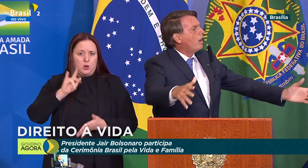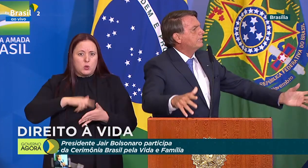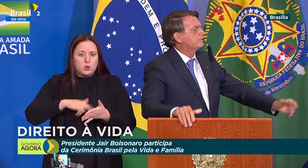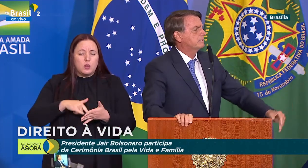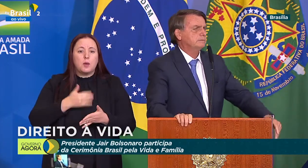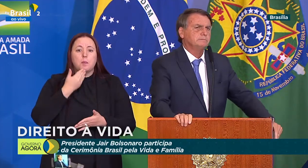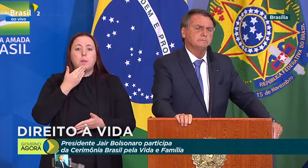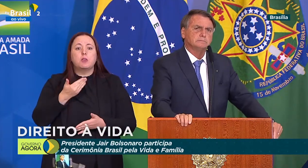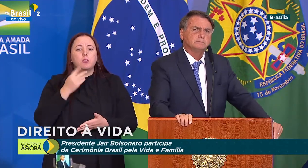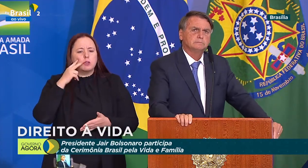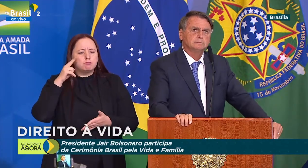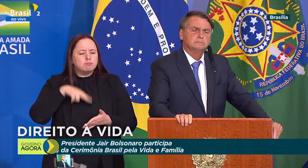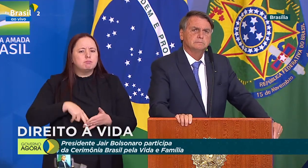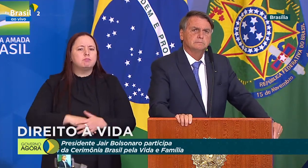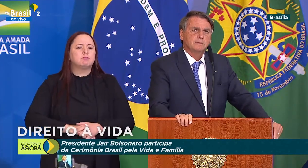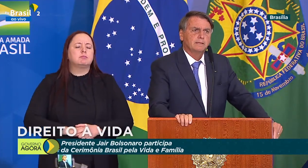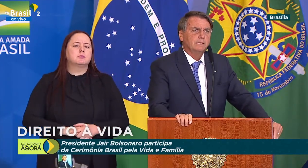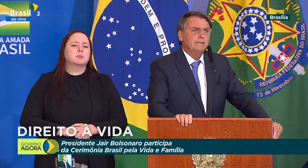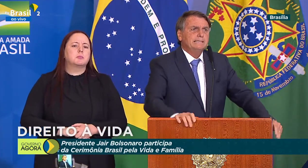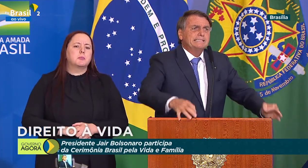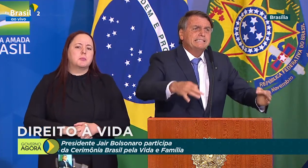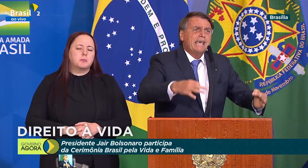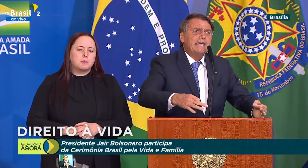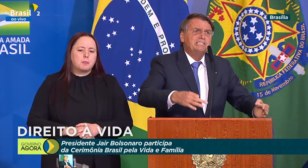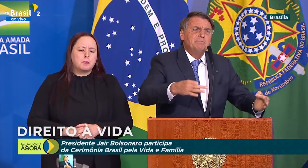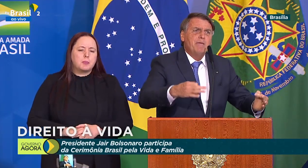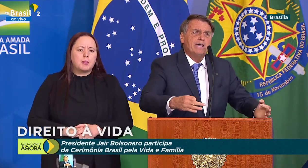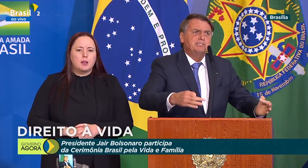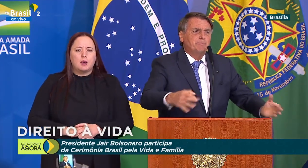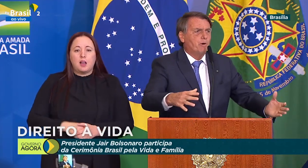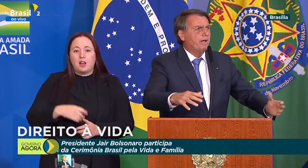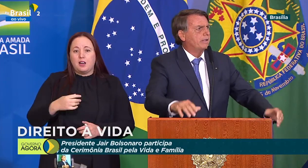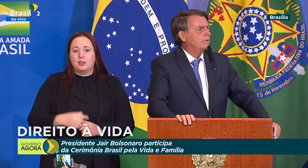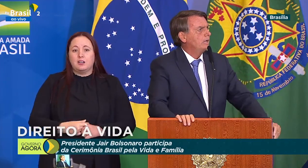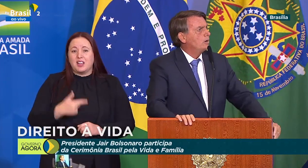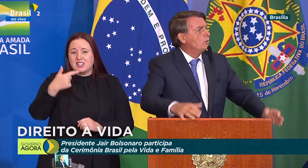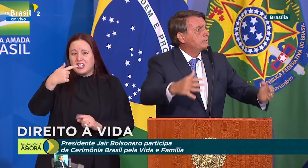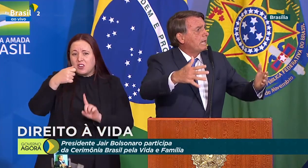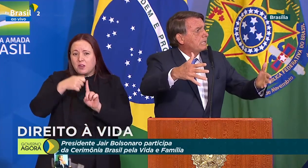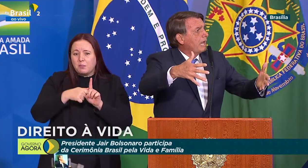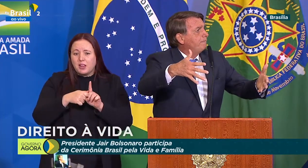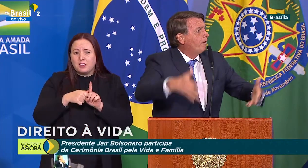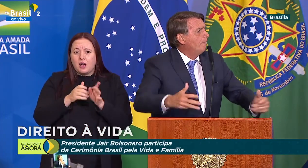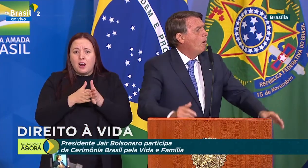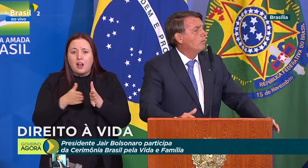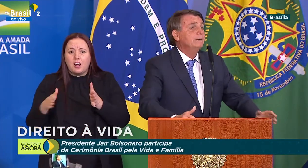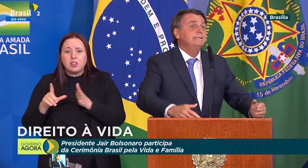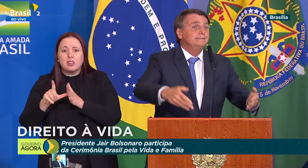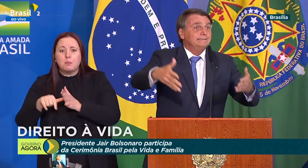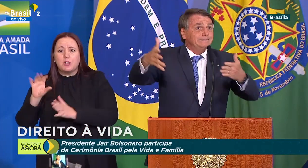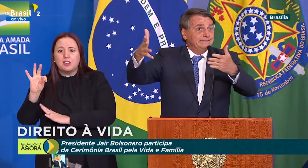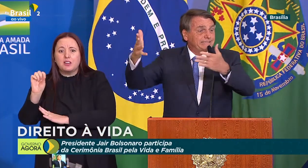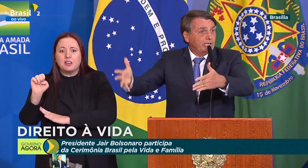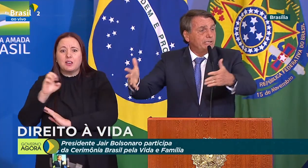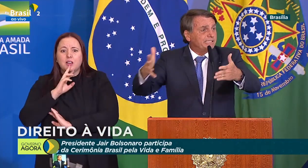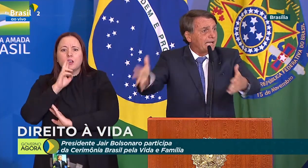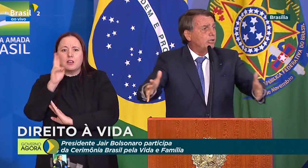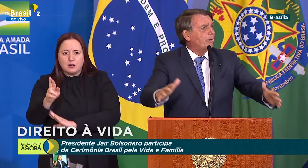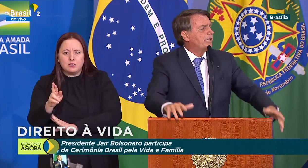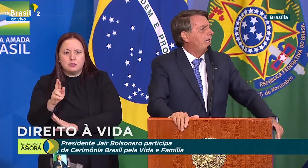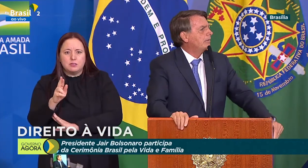pediu os logs há sete meses depois o TSE informou